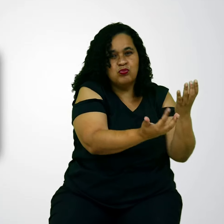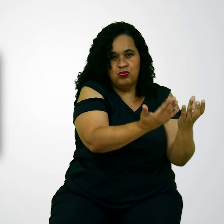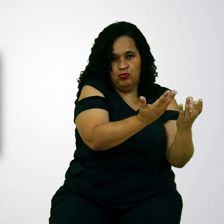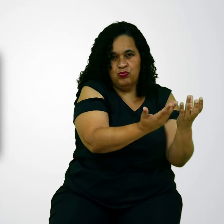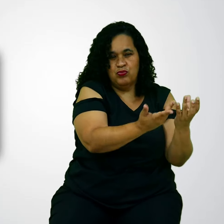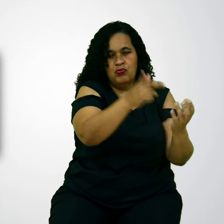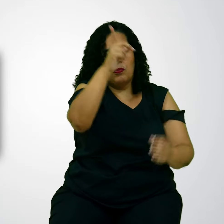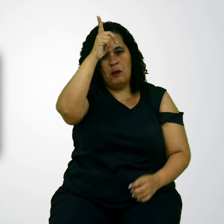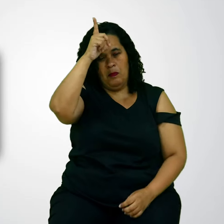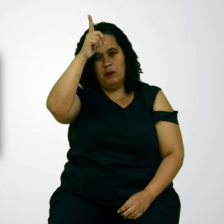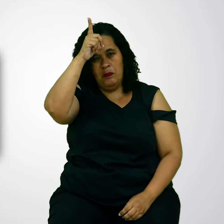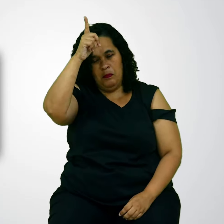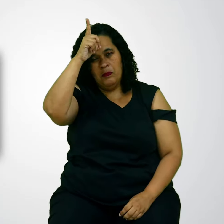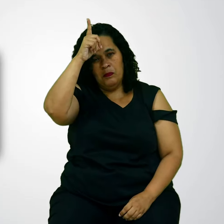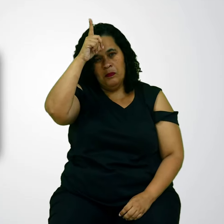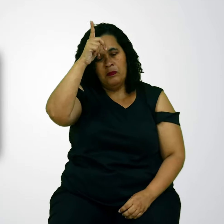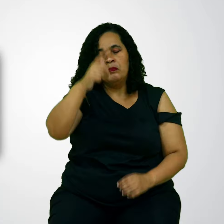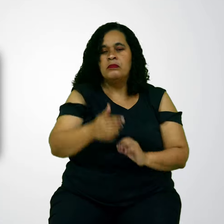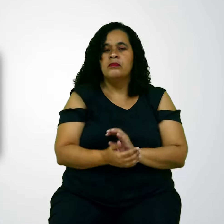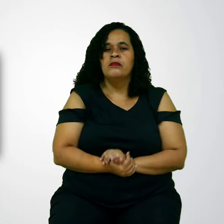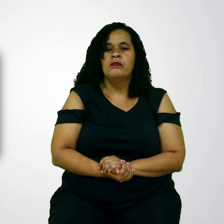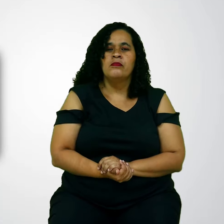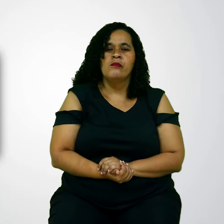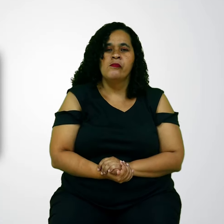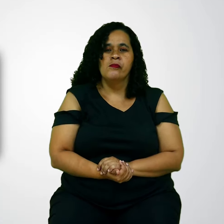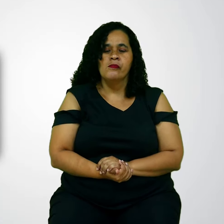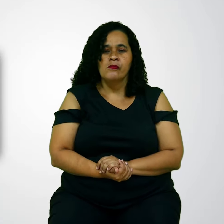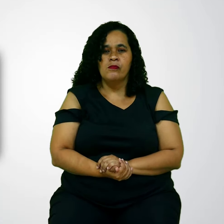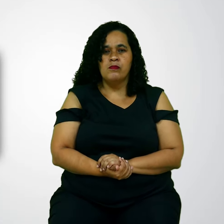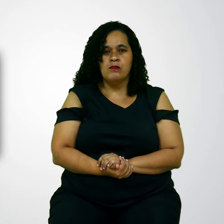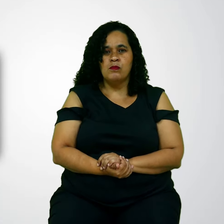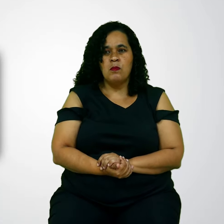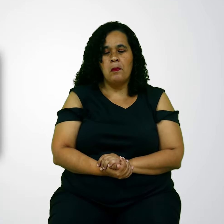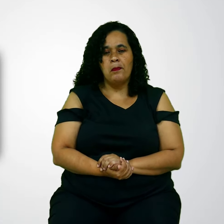Herrhut, e os irmãos